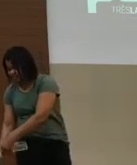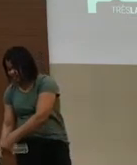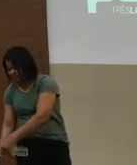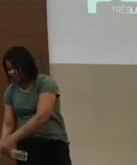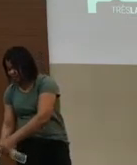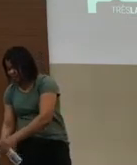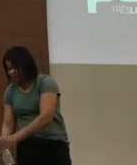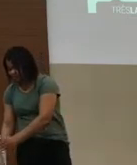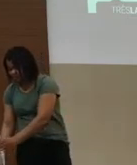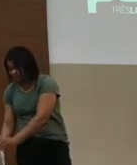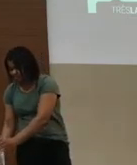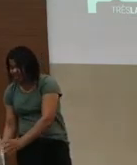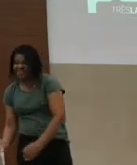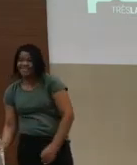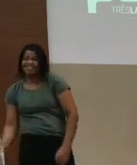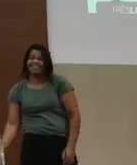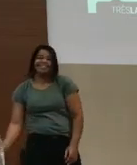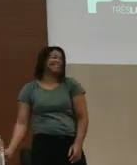mesmo. Não.